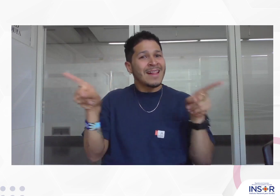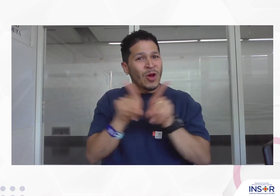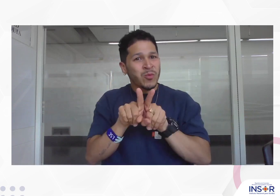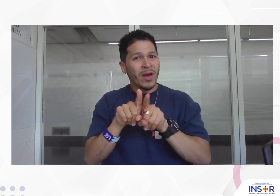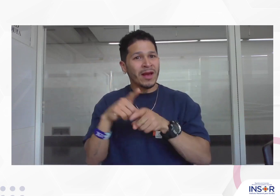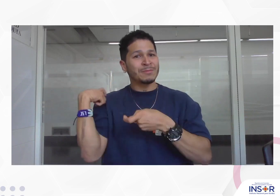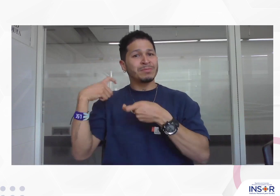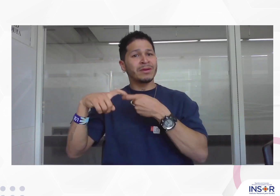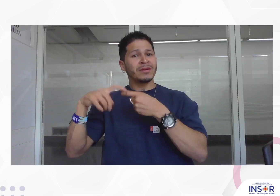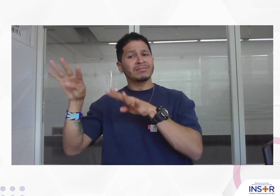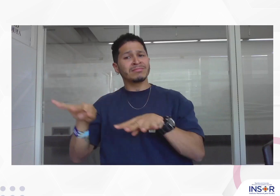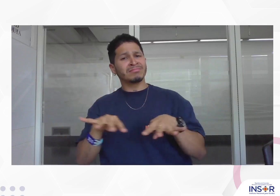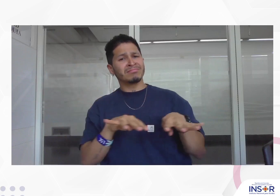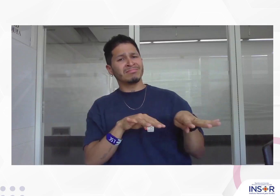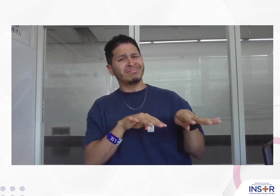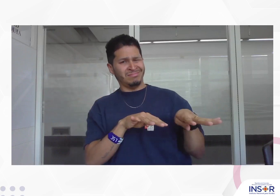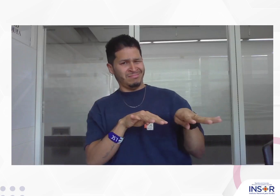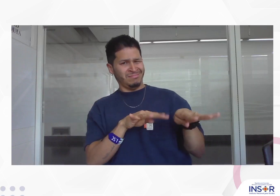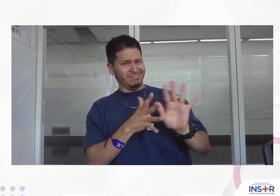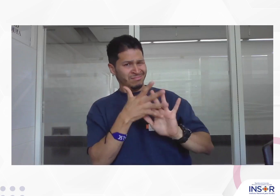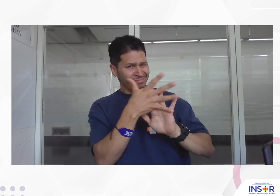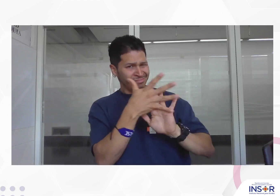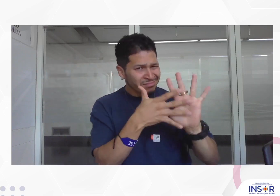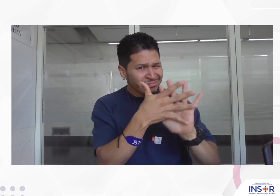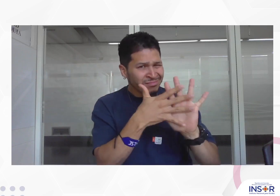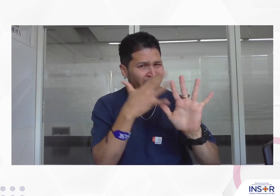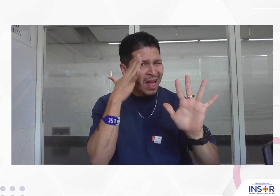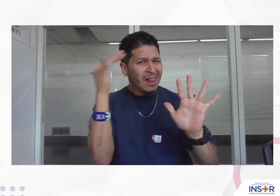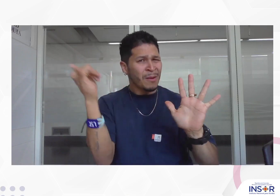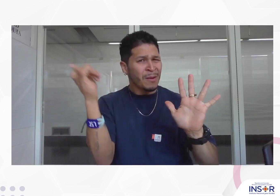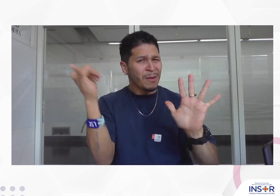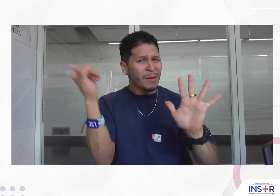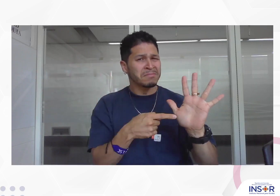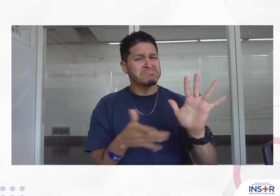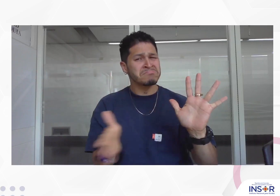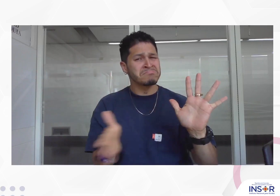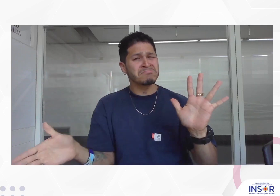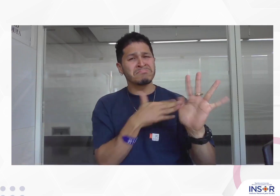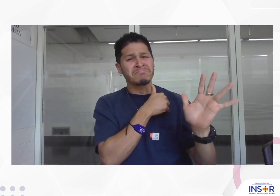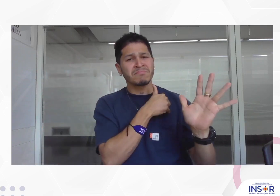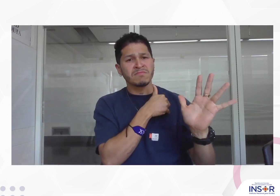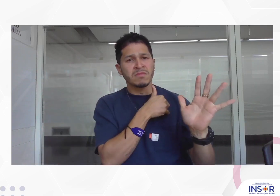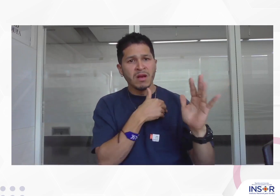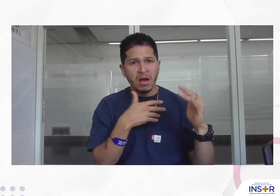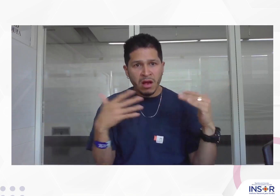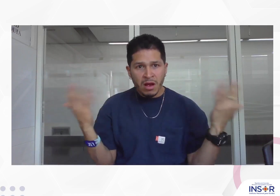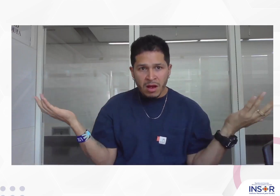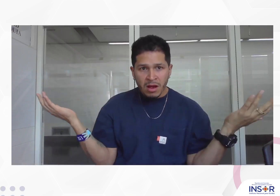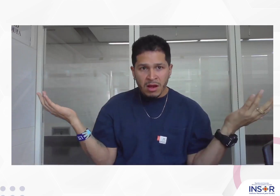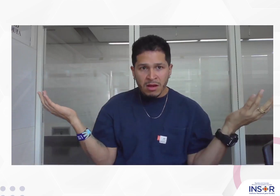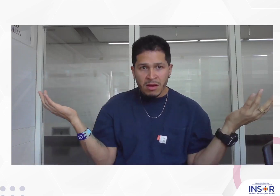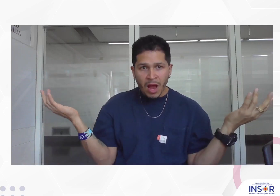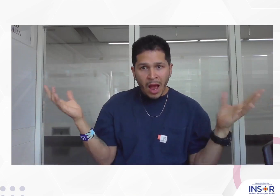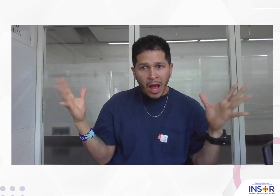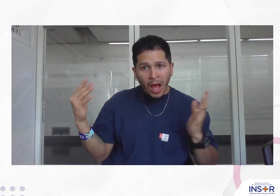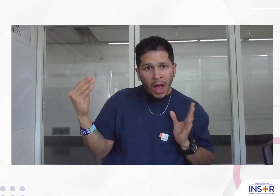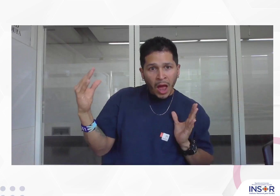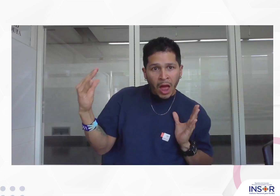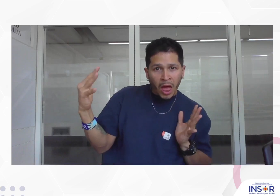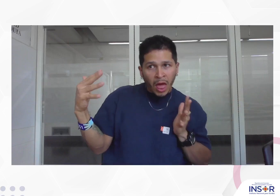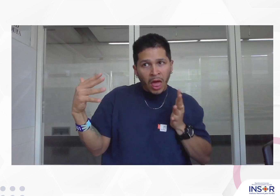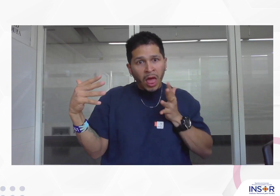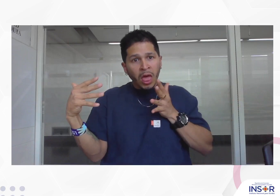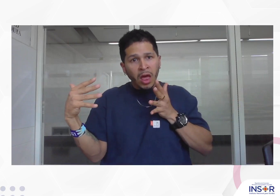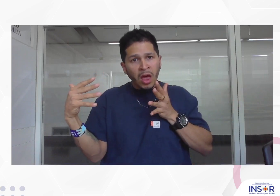sus conocimientos académicos y demás, y esto es muy aplaudible, pero en la lengua de señas, en los contextos académicos, la lengua de